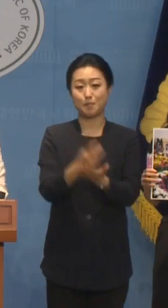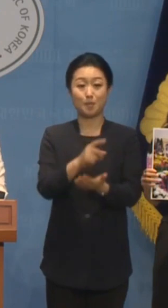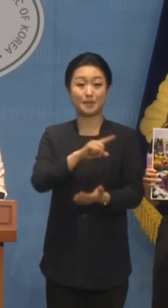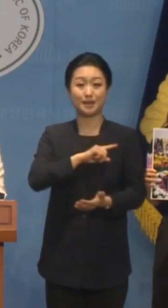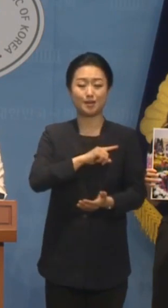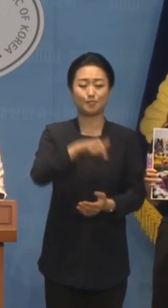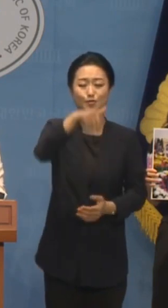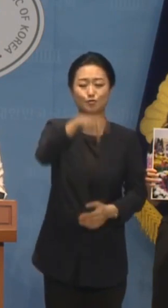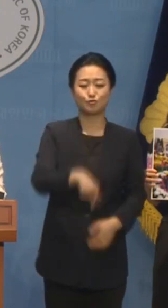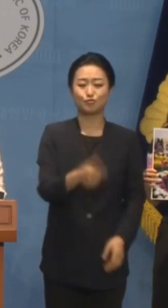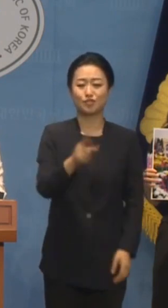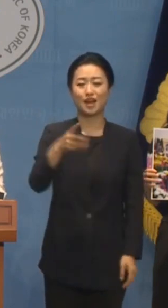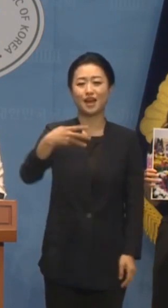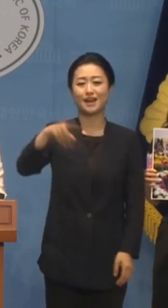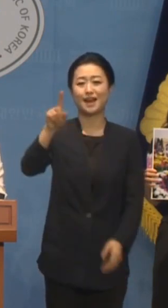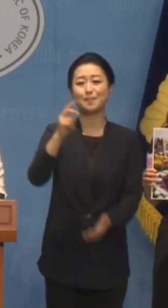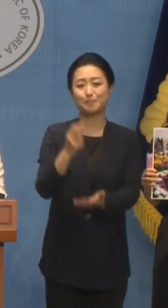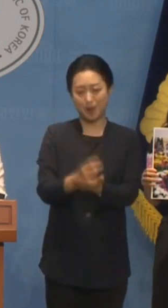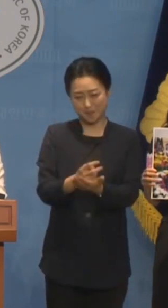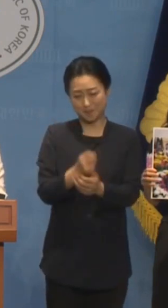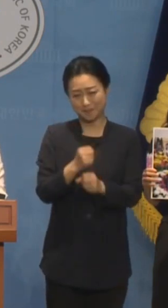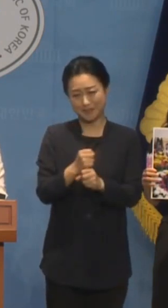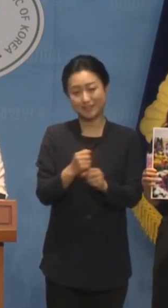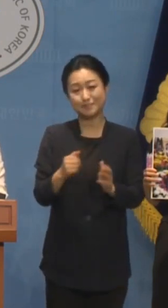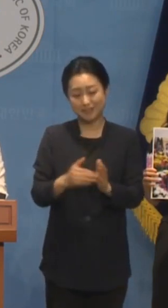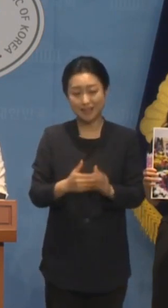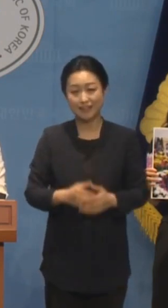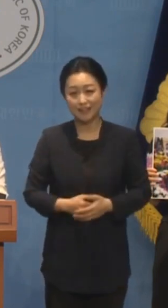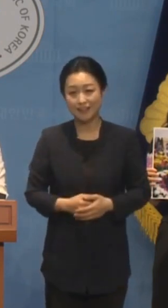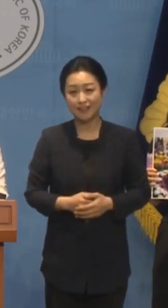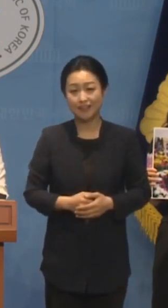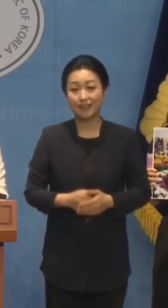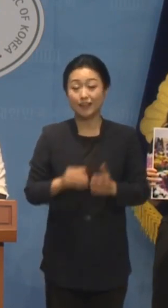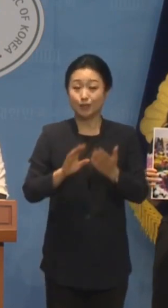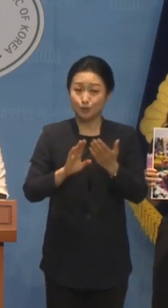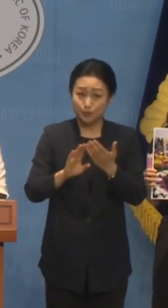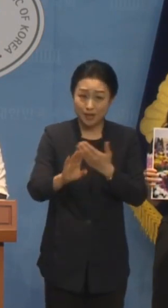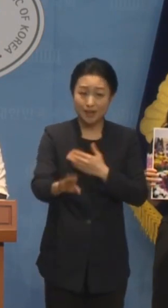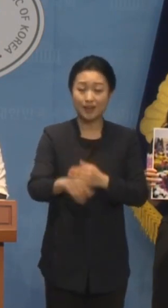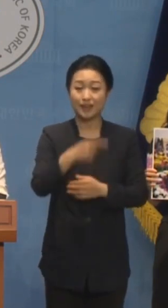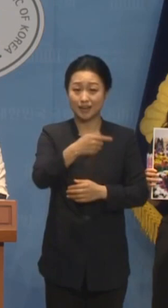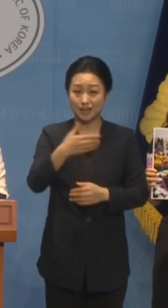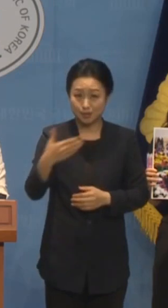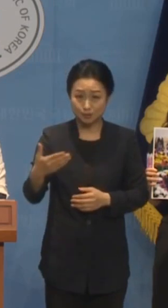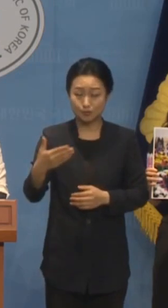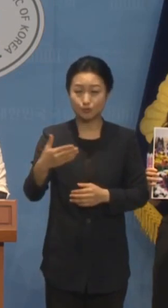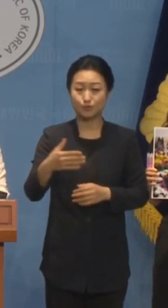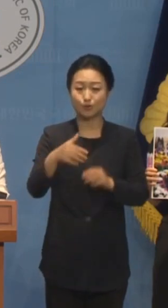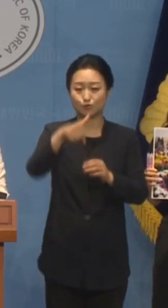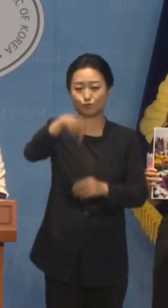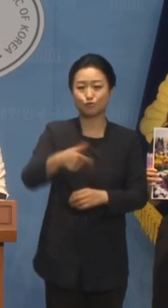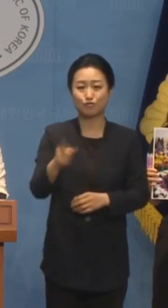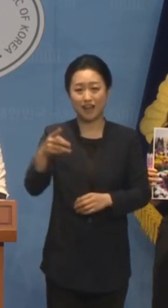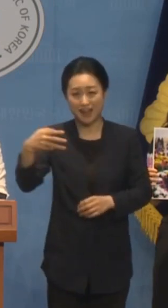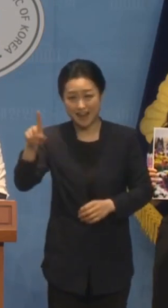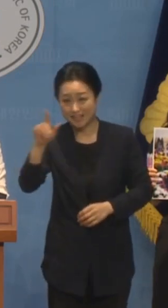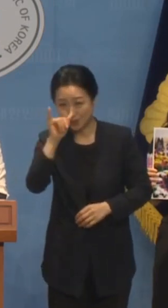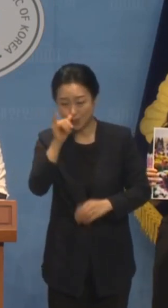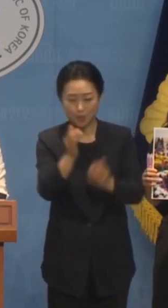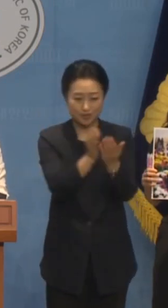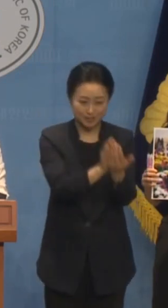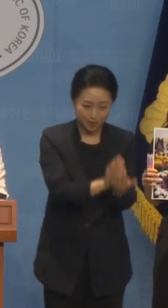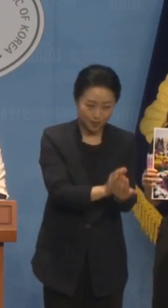이름을 구하라법이라고 짓게 되었습니다. 그 이후로 소방관 구하라가 있었고 선원